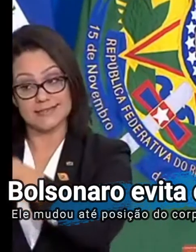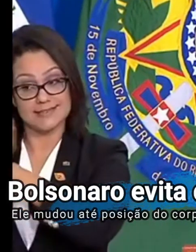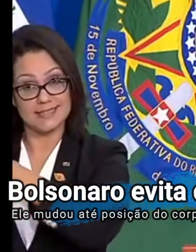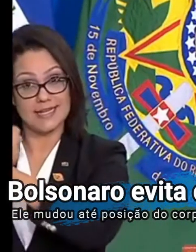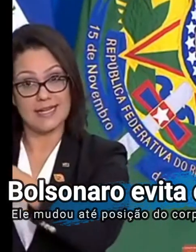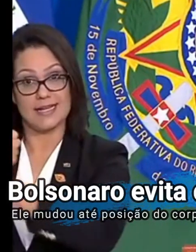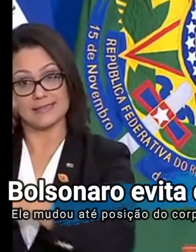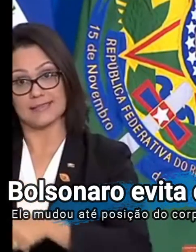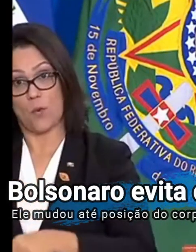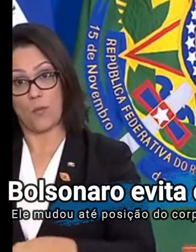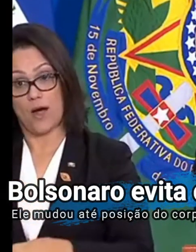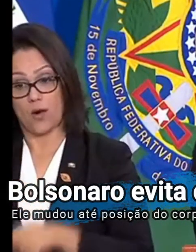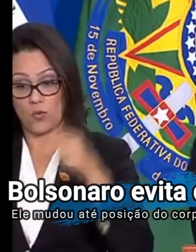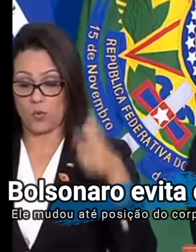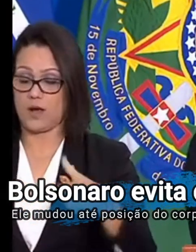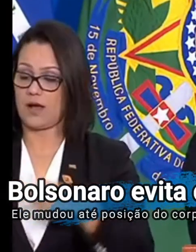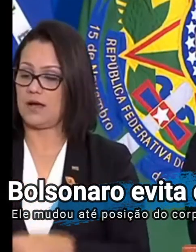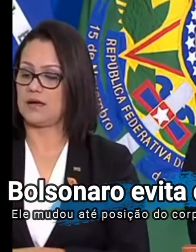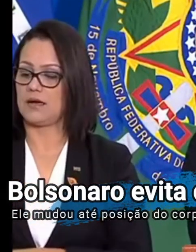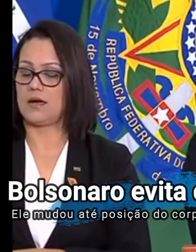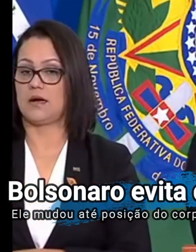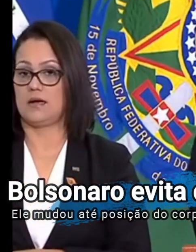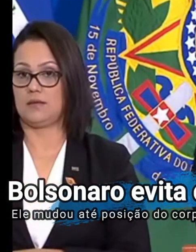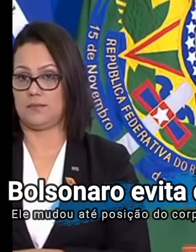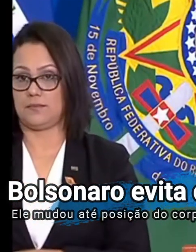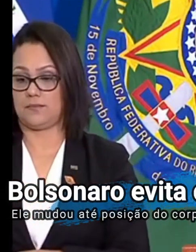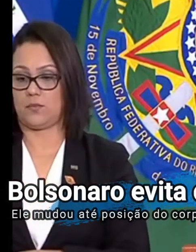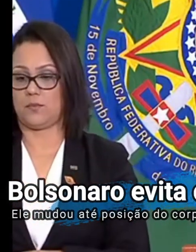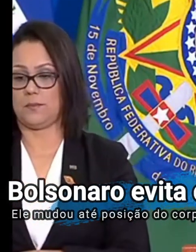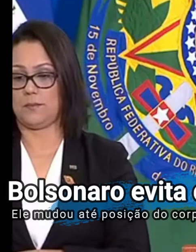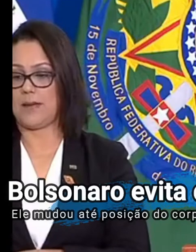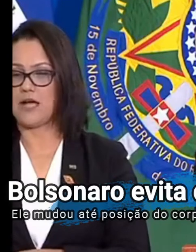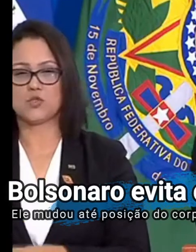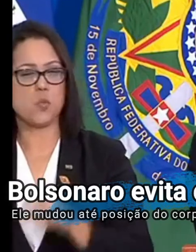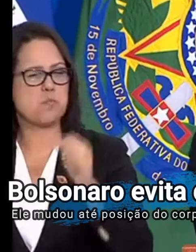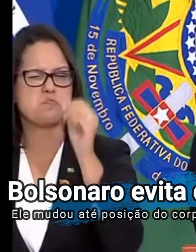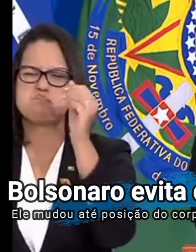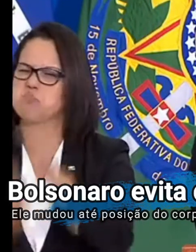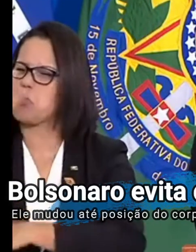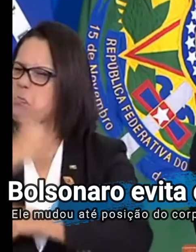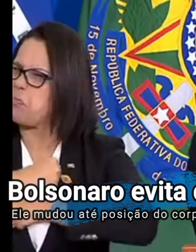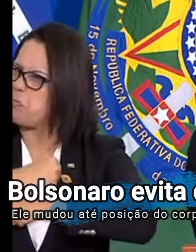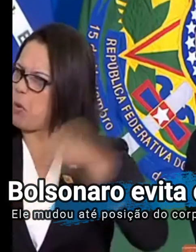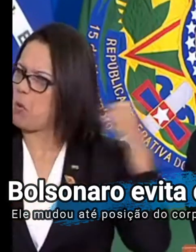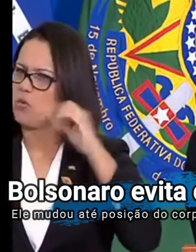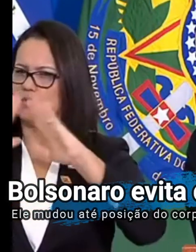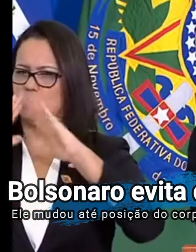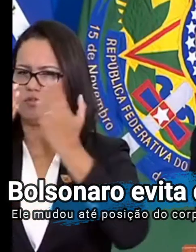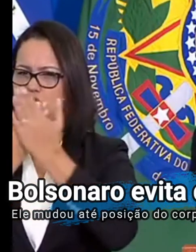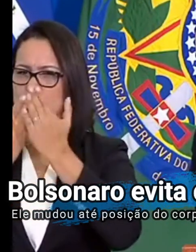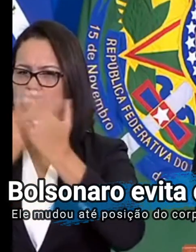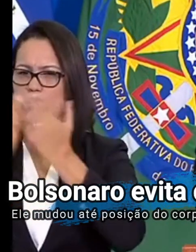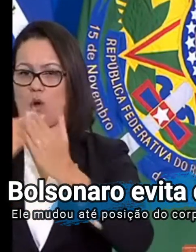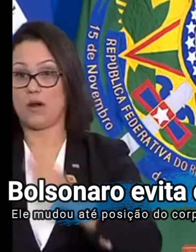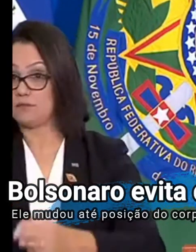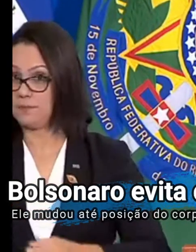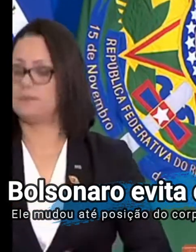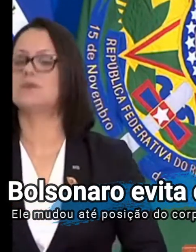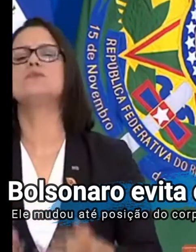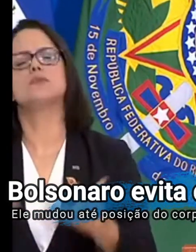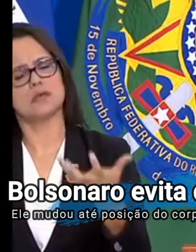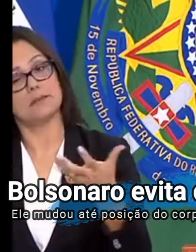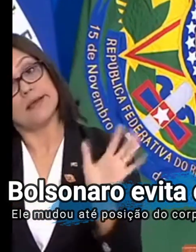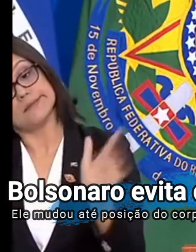o maior colégio militar do brasil queremos fazer mais ainda o grande problema que vocês saibam